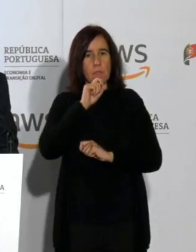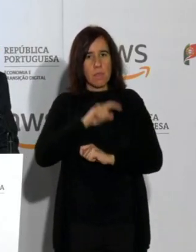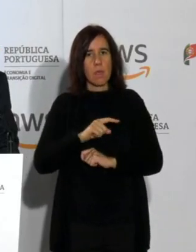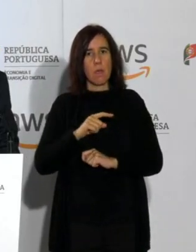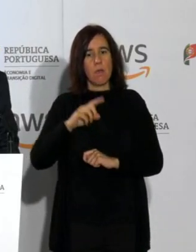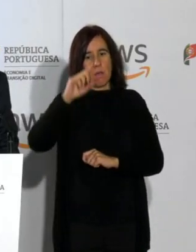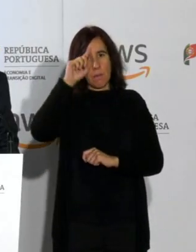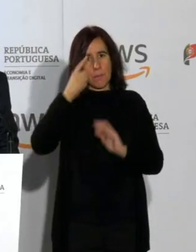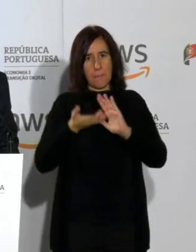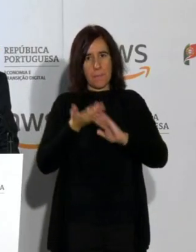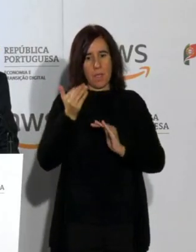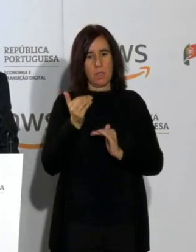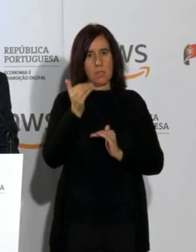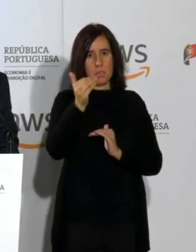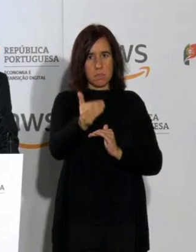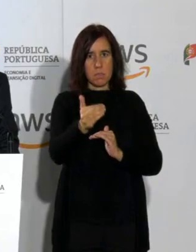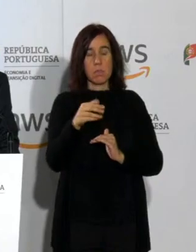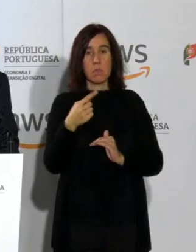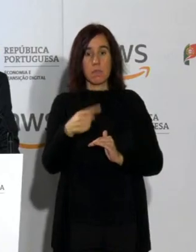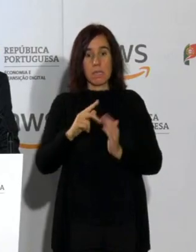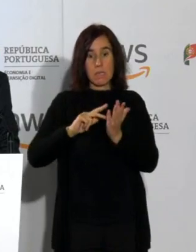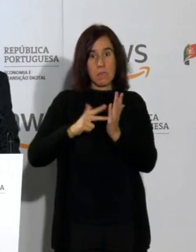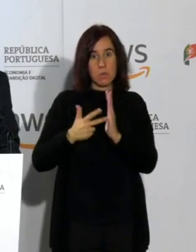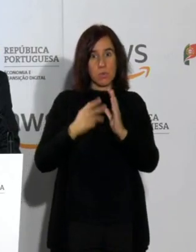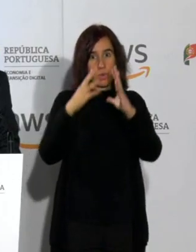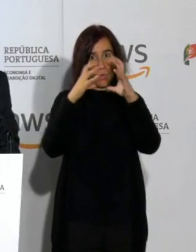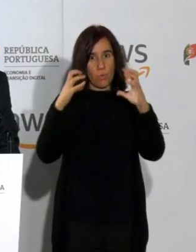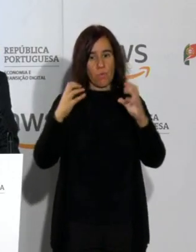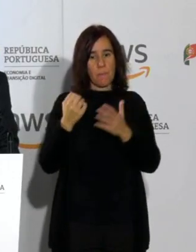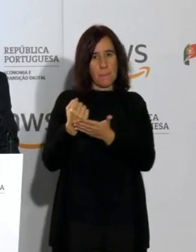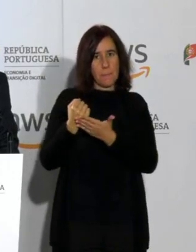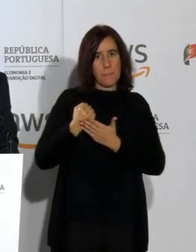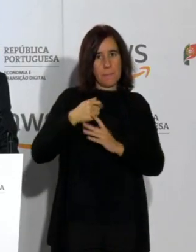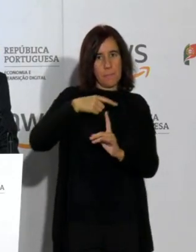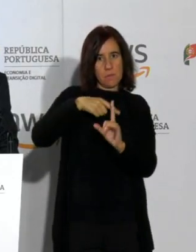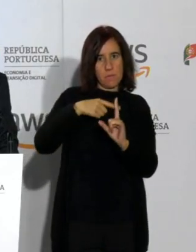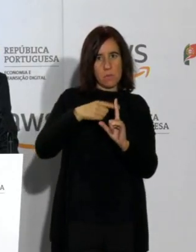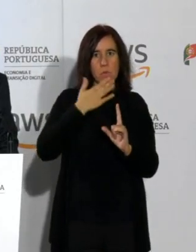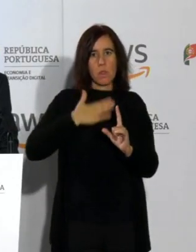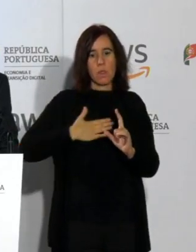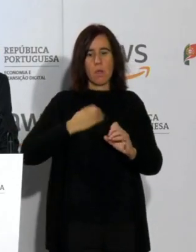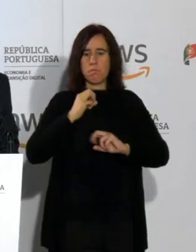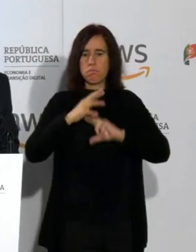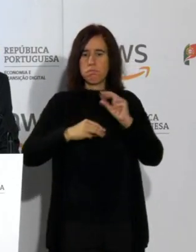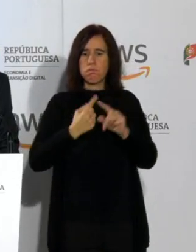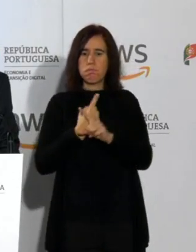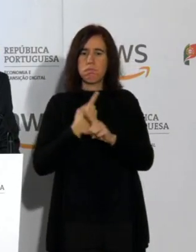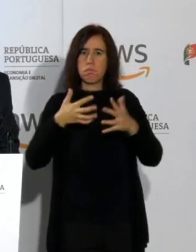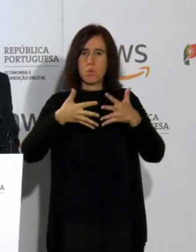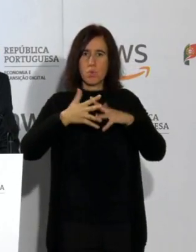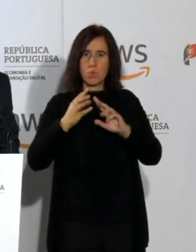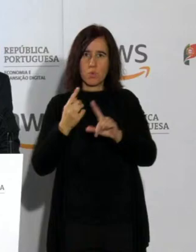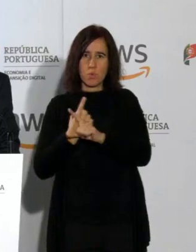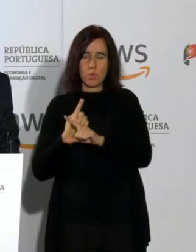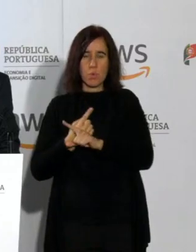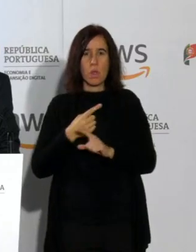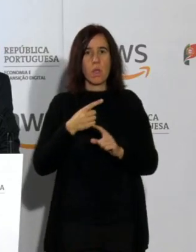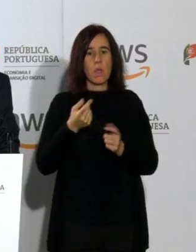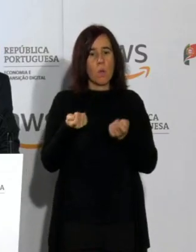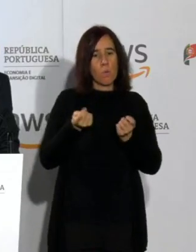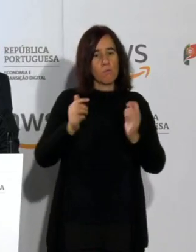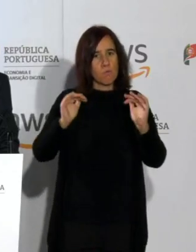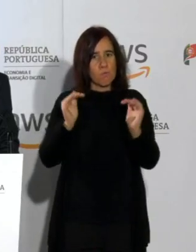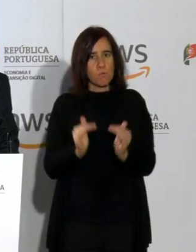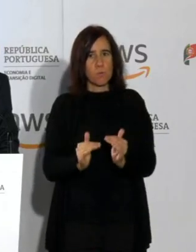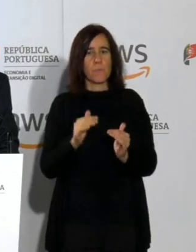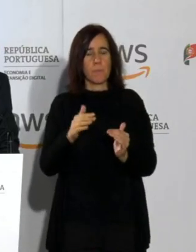avançado, que aproveite os benefícios das tecnologias em nuvem, melhorando e modernizando as suas infraestruturas, reduzindo custos,